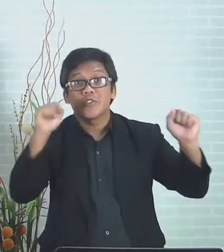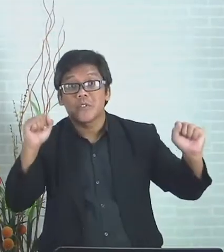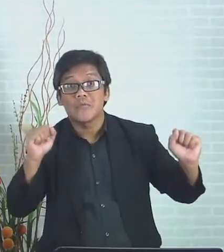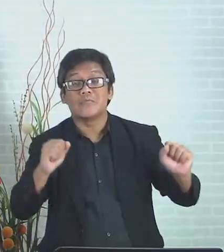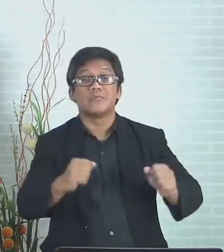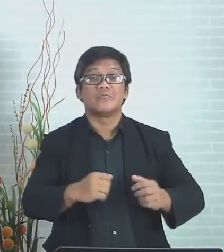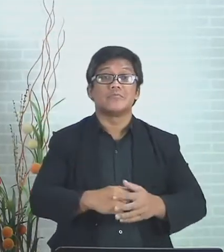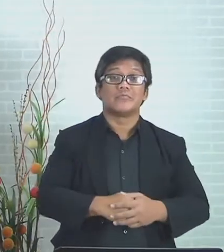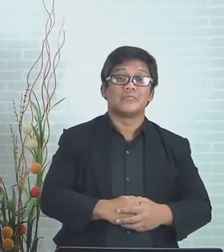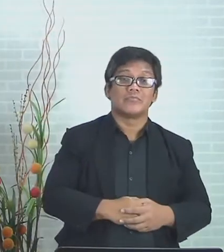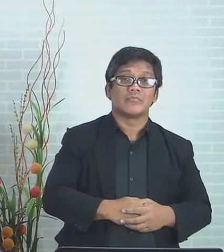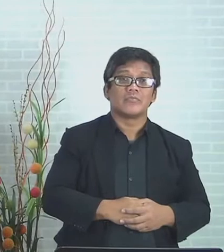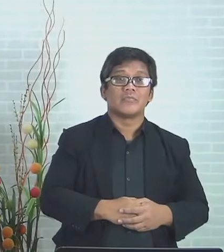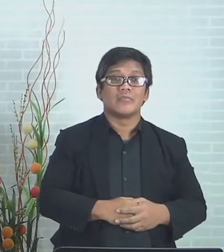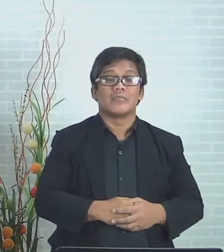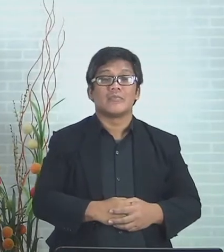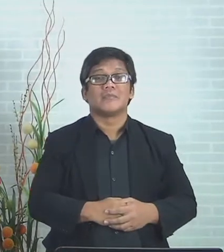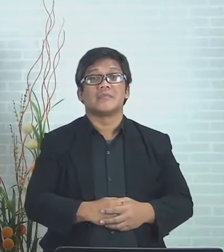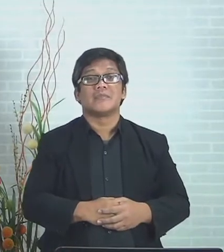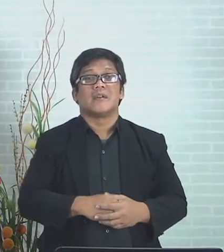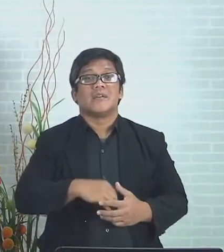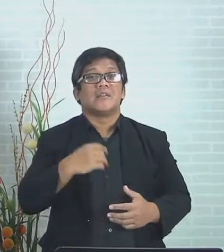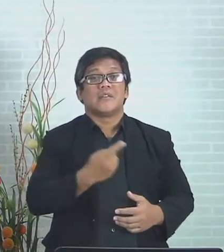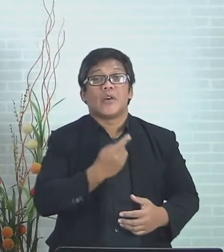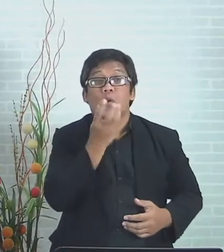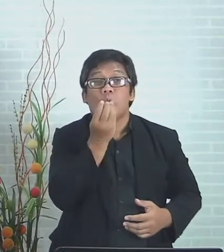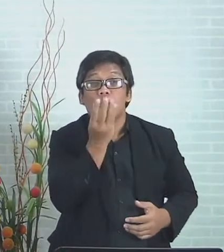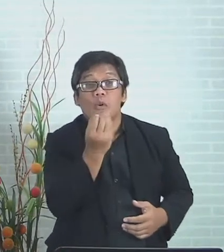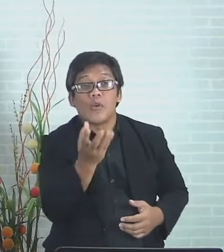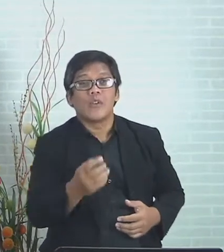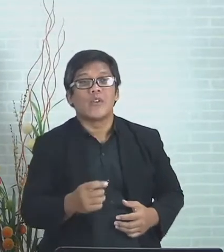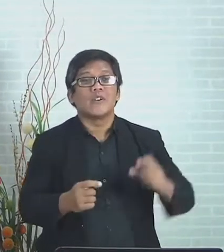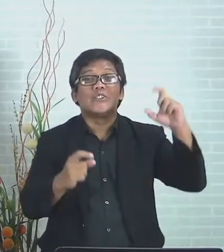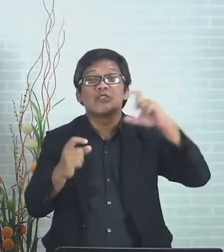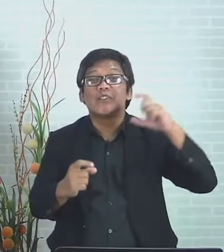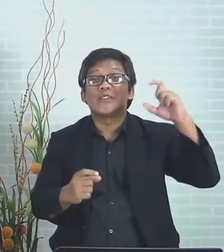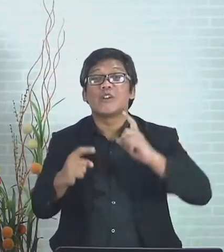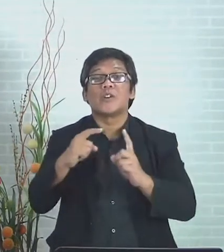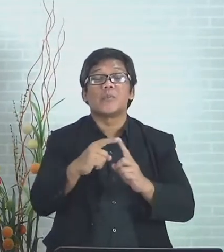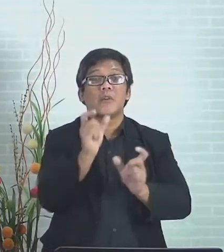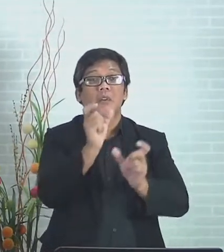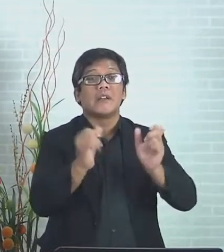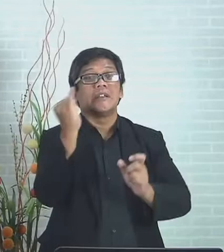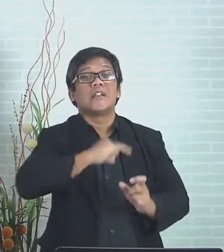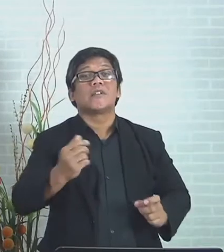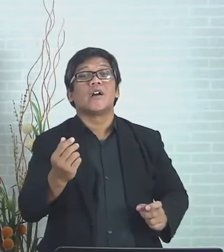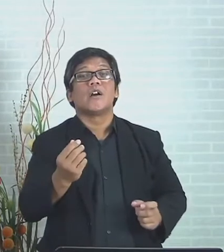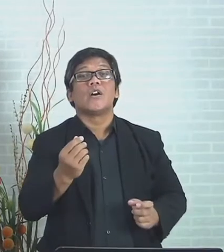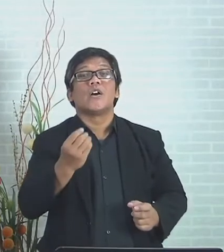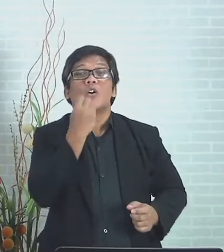kita kadang-kadang Sehingga dalam setiap perkataan kita ketika kita cerita sama orang dan nama itu yang sering